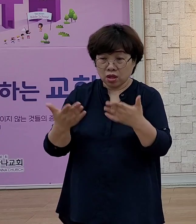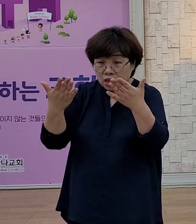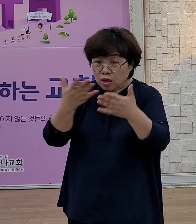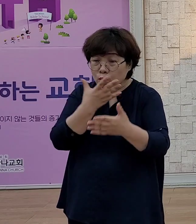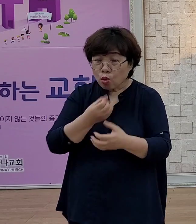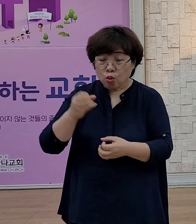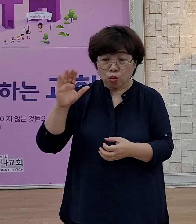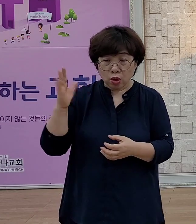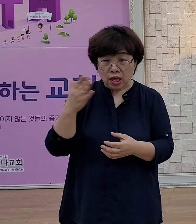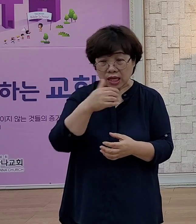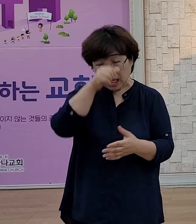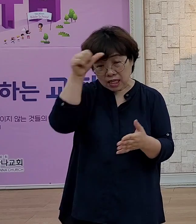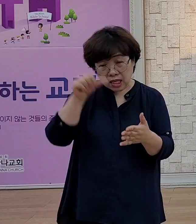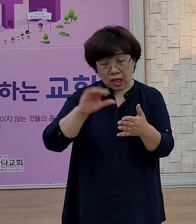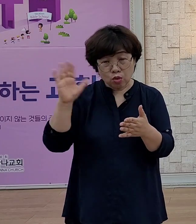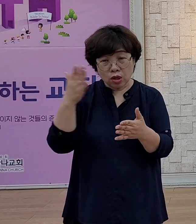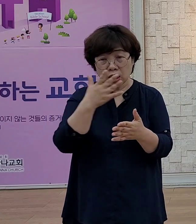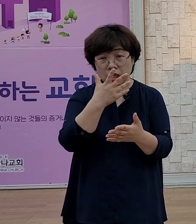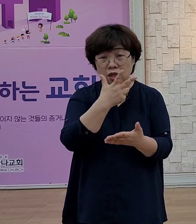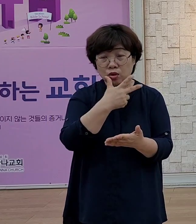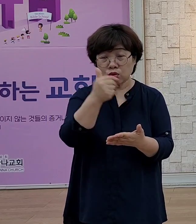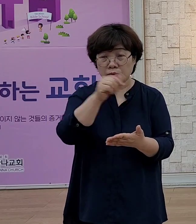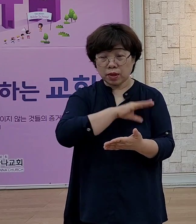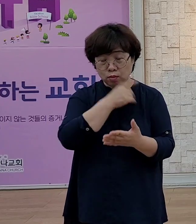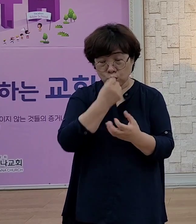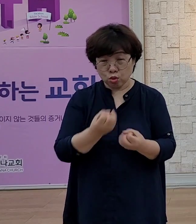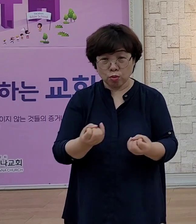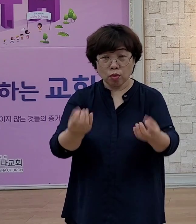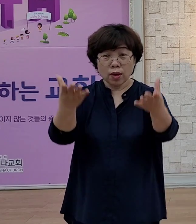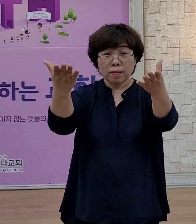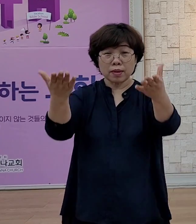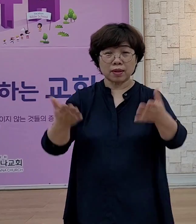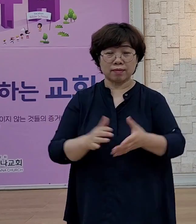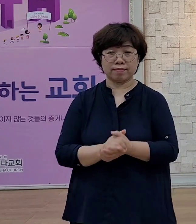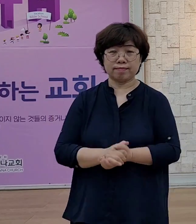인생이 다 되기를 주님의 이름으로 축복합니다. 아까